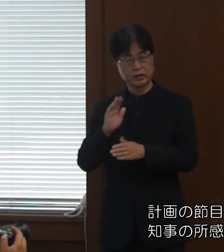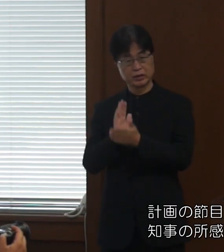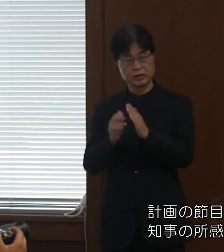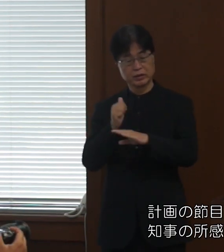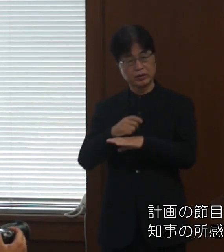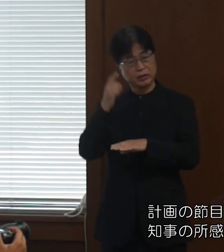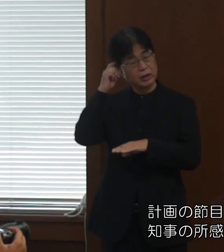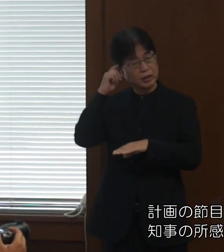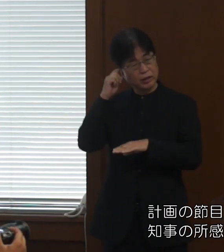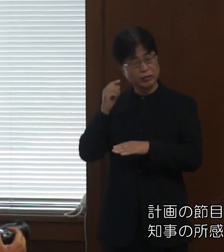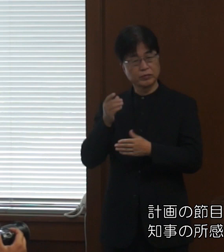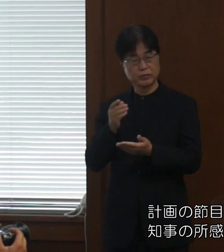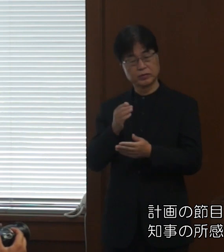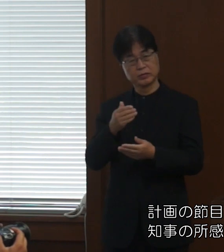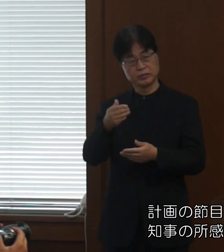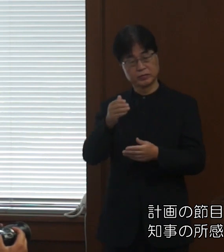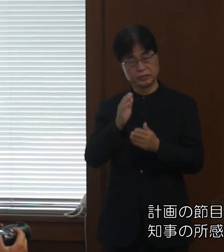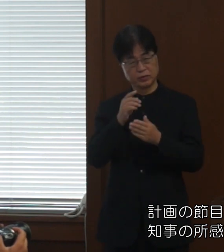お願いします